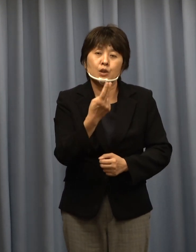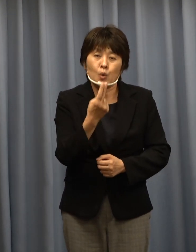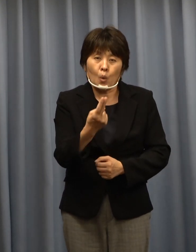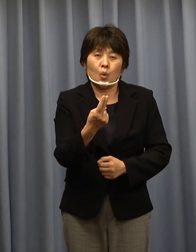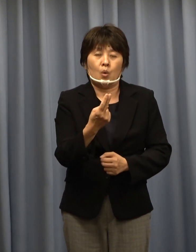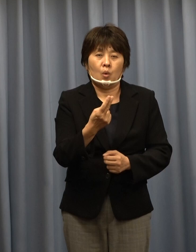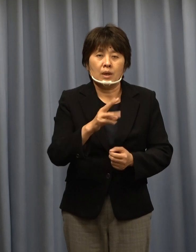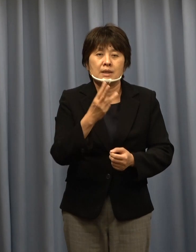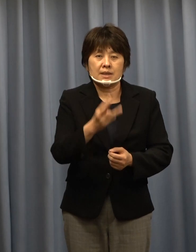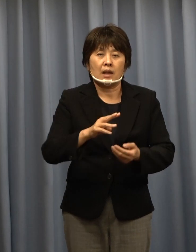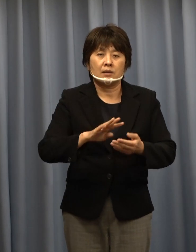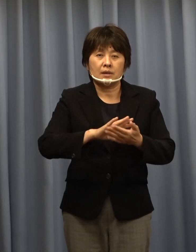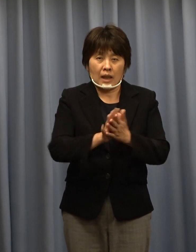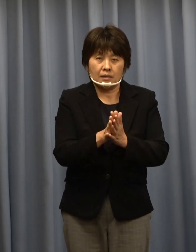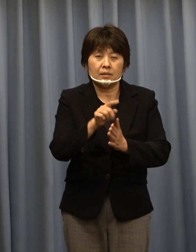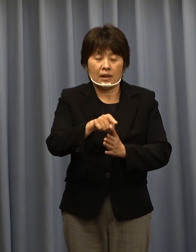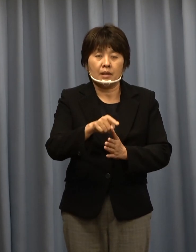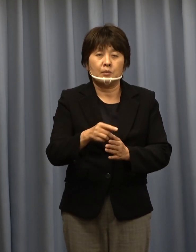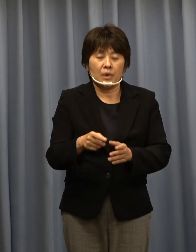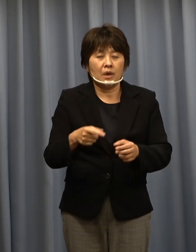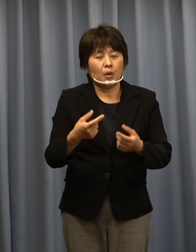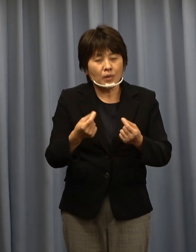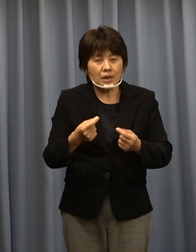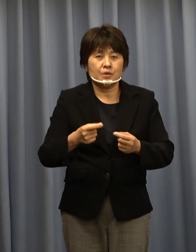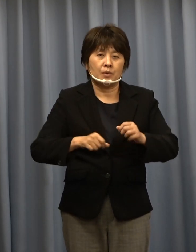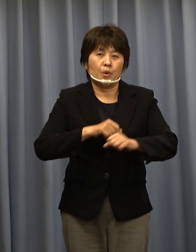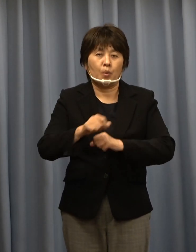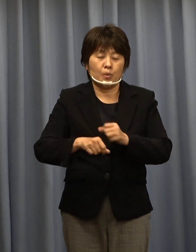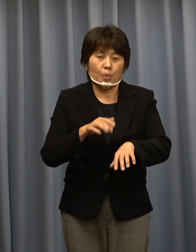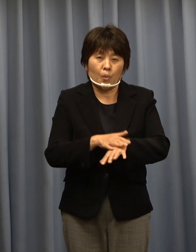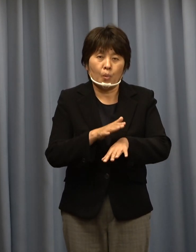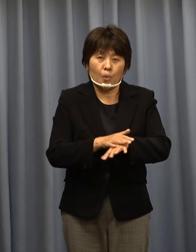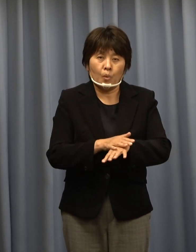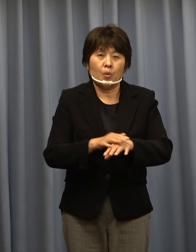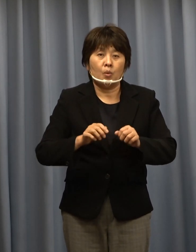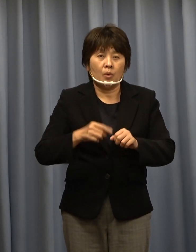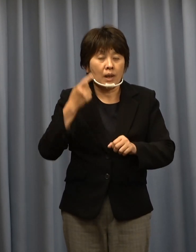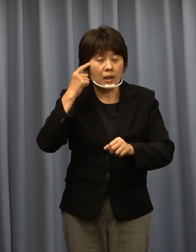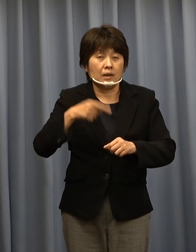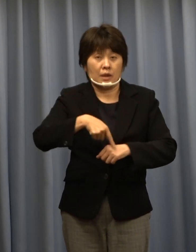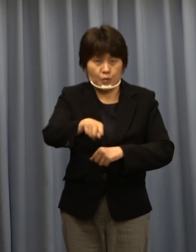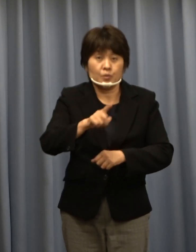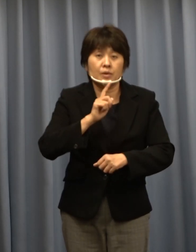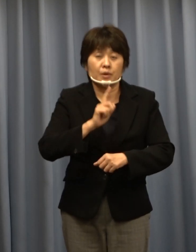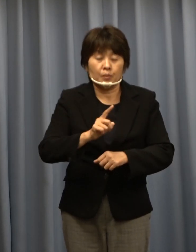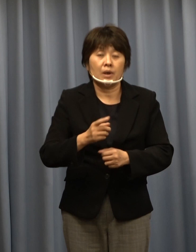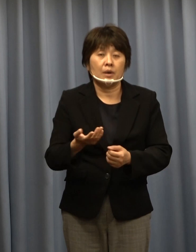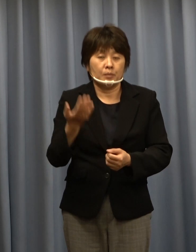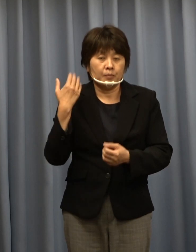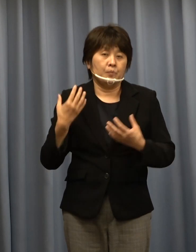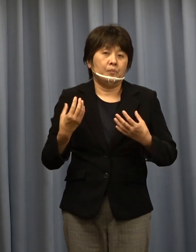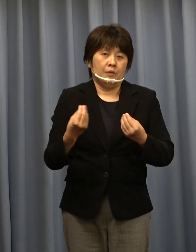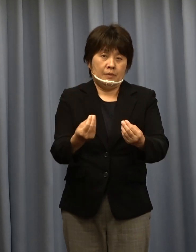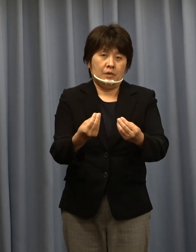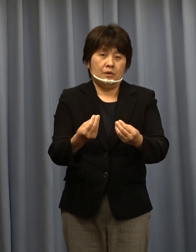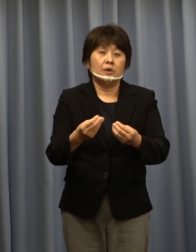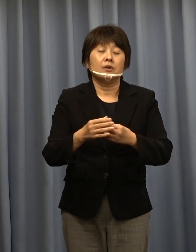同じような行動を取るというのは前々からお話をさせていただいてますし、実際にそうを